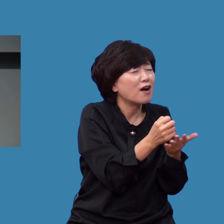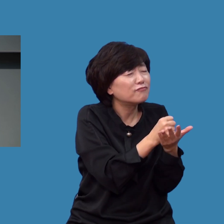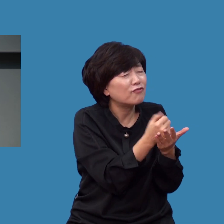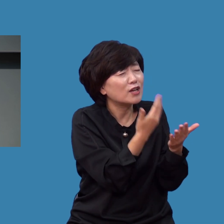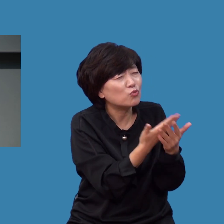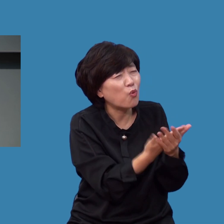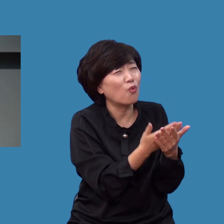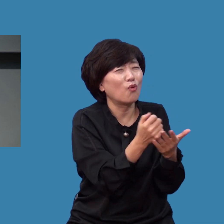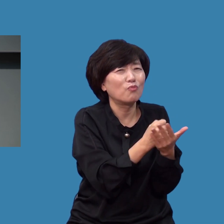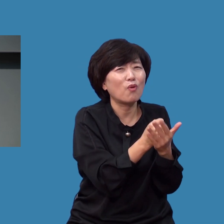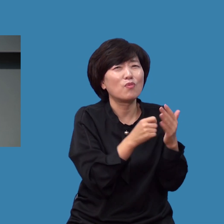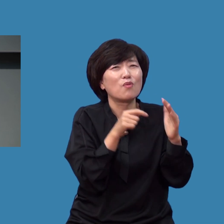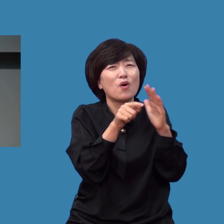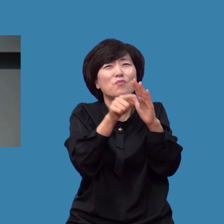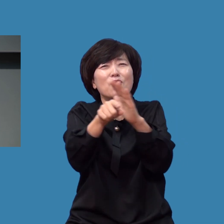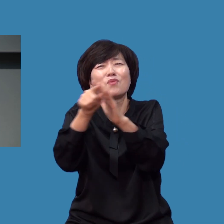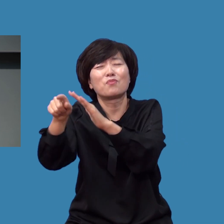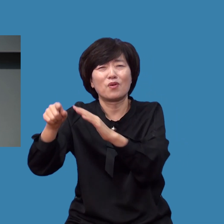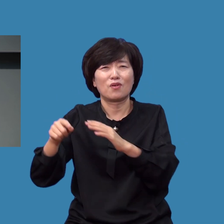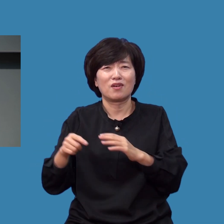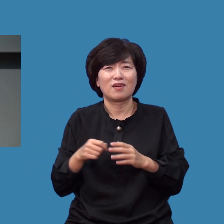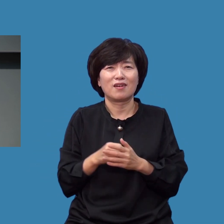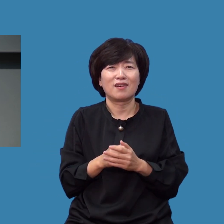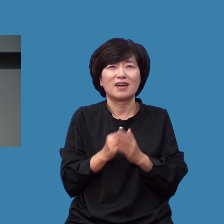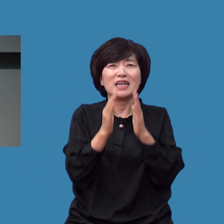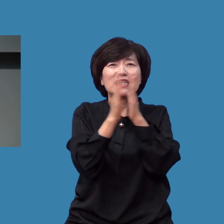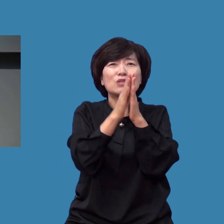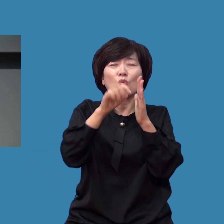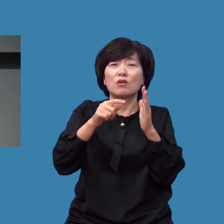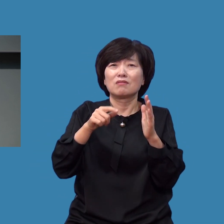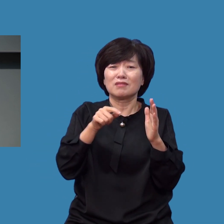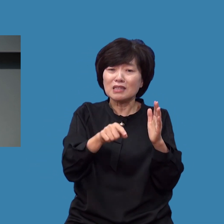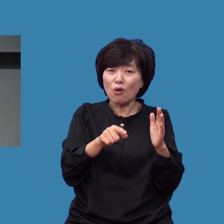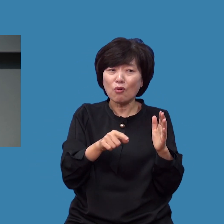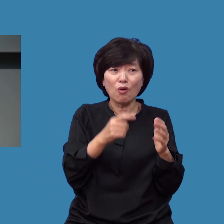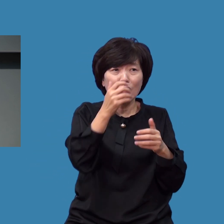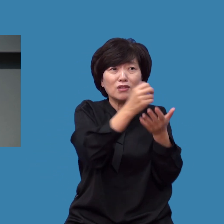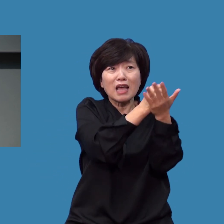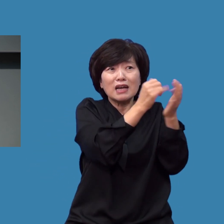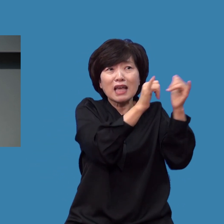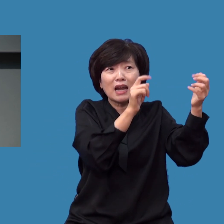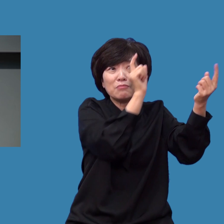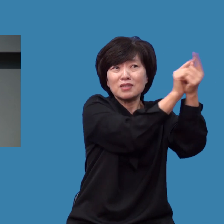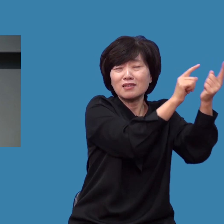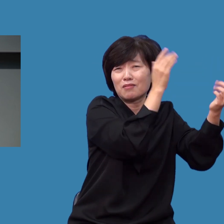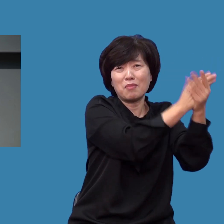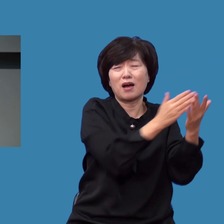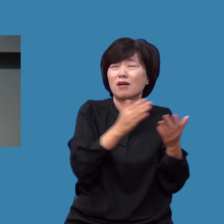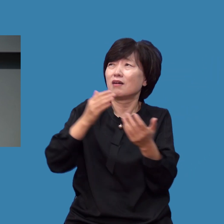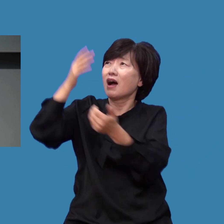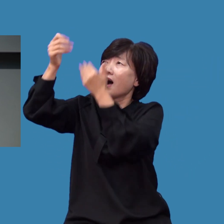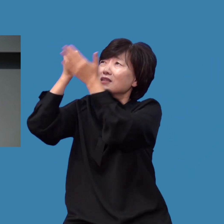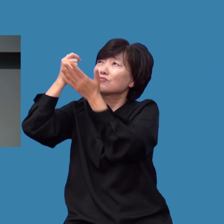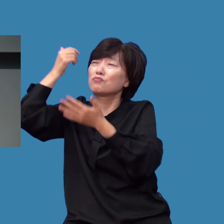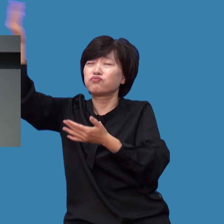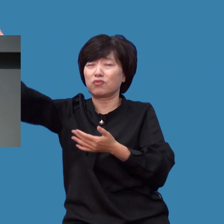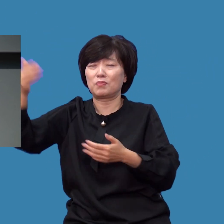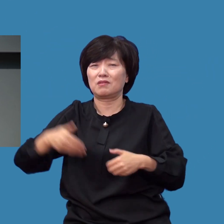이 물어보고 싶으니까 인간이 그거 사실 하나님께 물어봐야 되는 거거든요. 그러니까 하나님께 물어봐야지 왜 그거를 다른